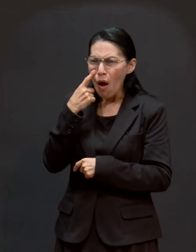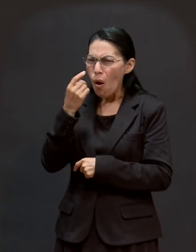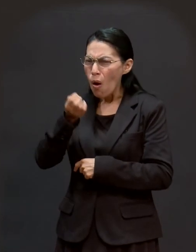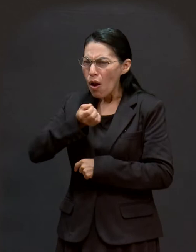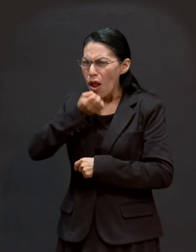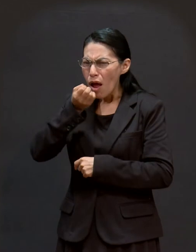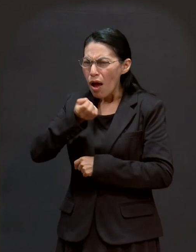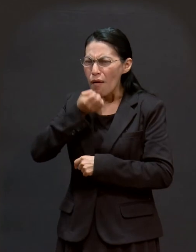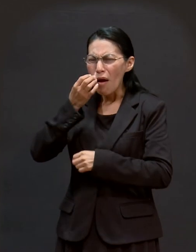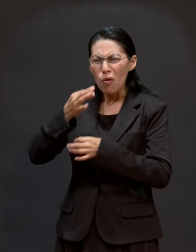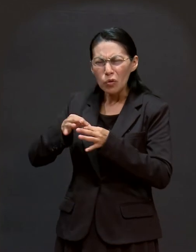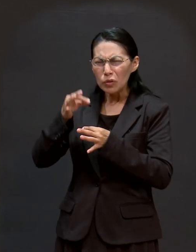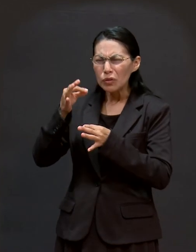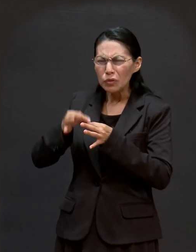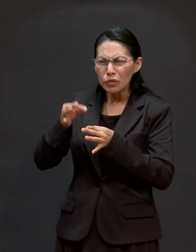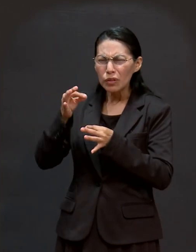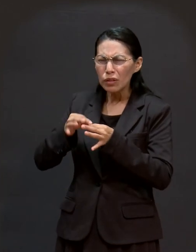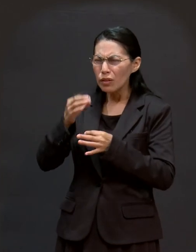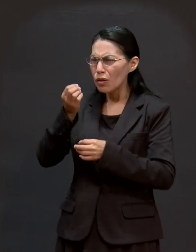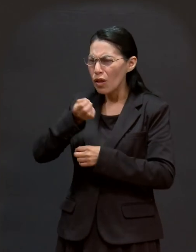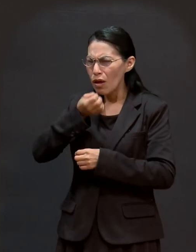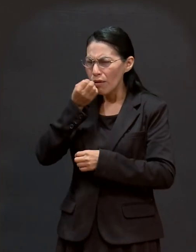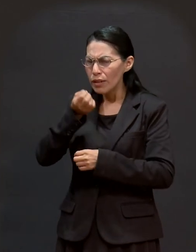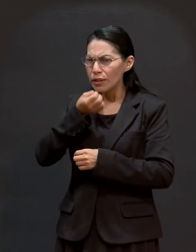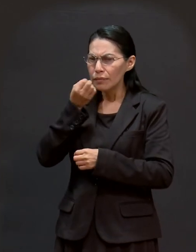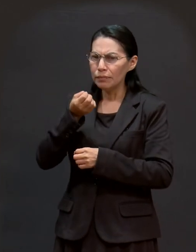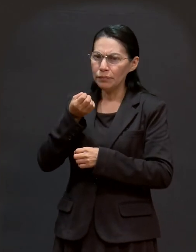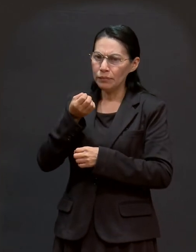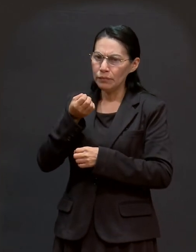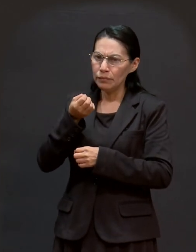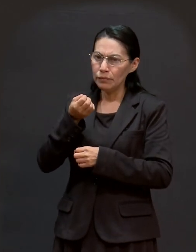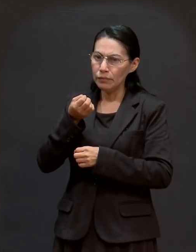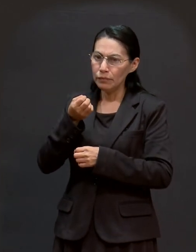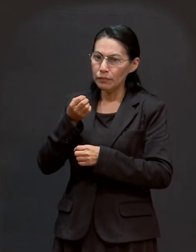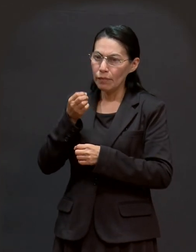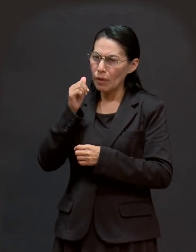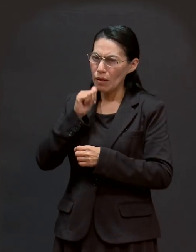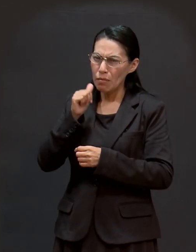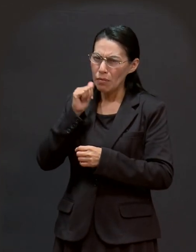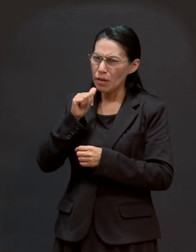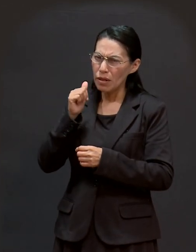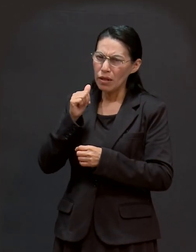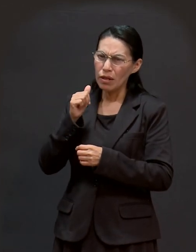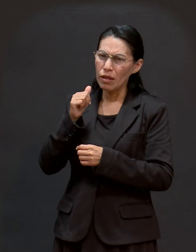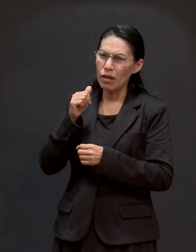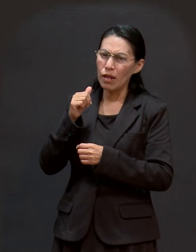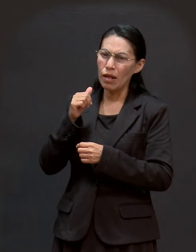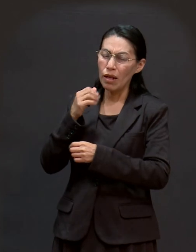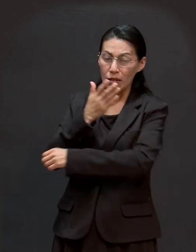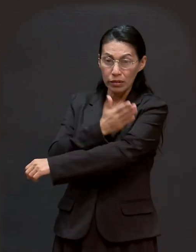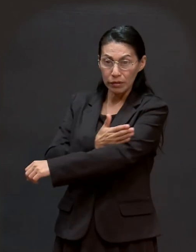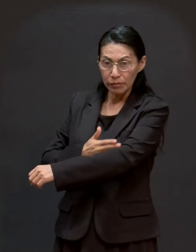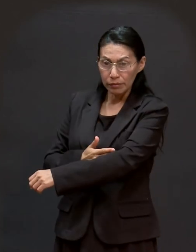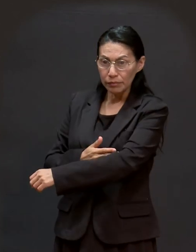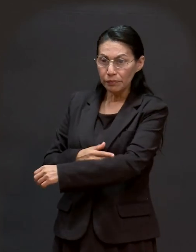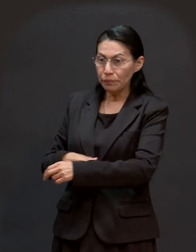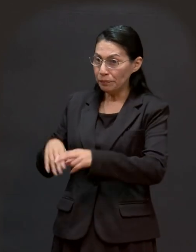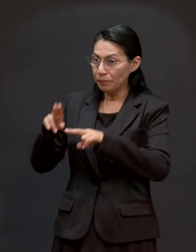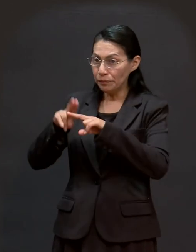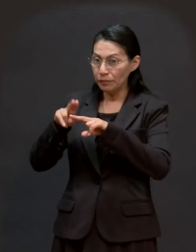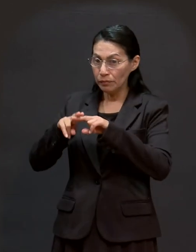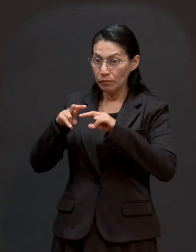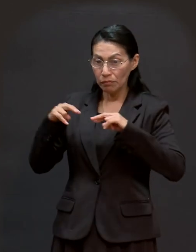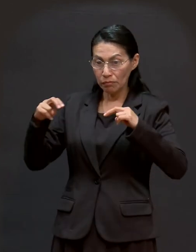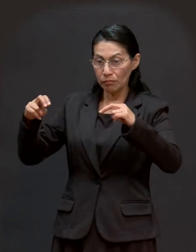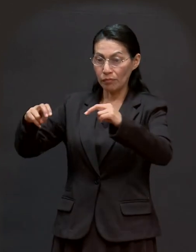y entonces yo observaba a ellos orando no y algo que se hacía era ese encuentro durante las tardes de